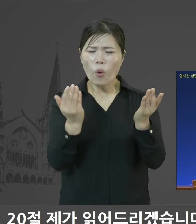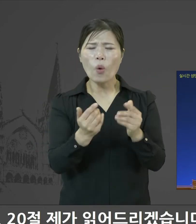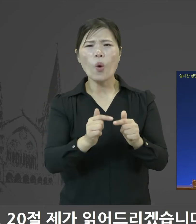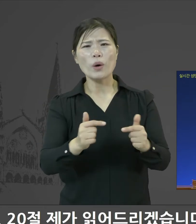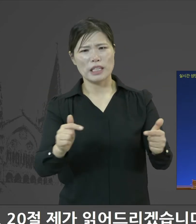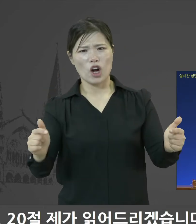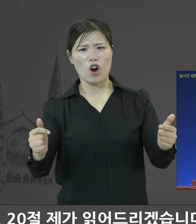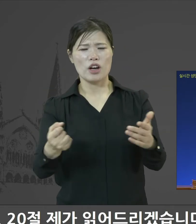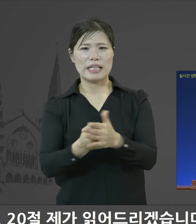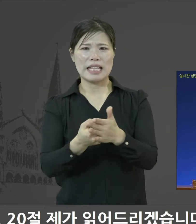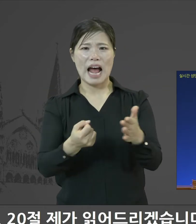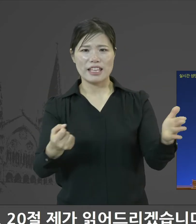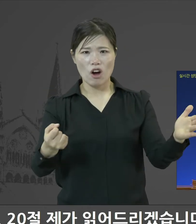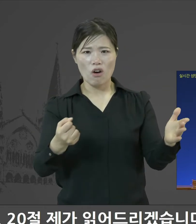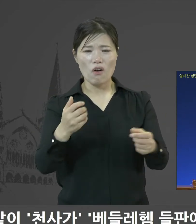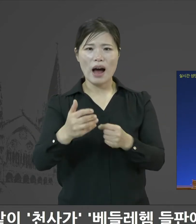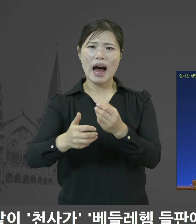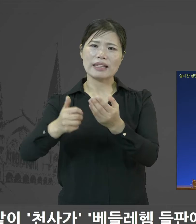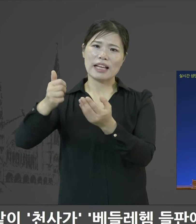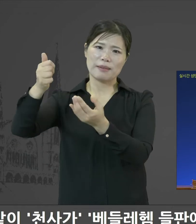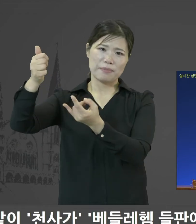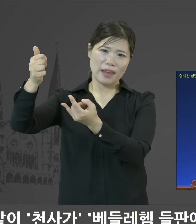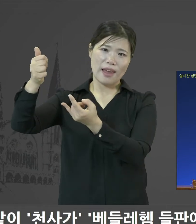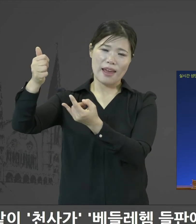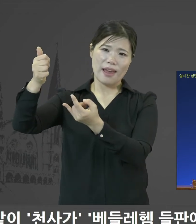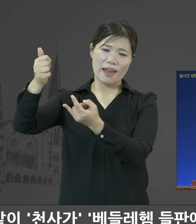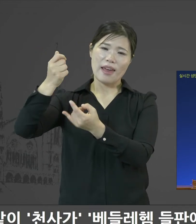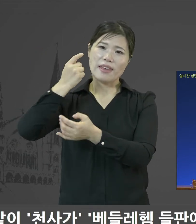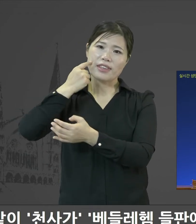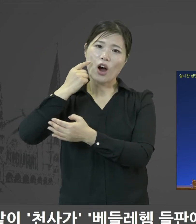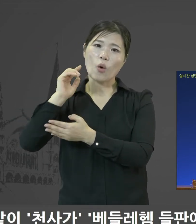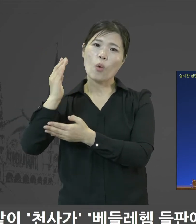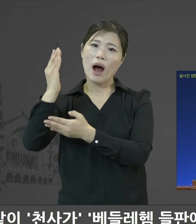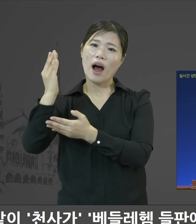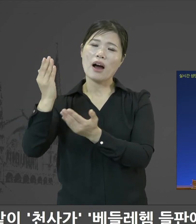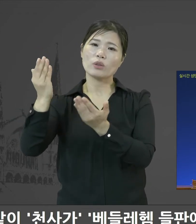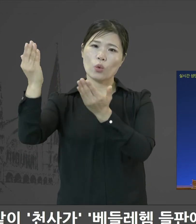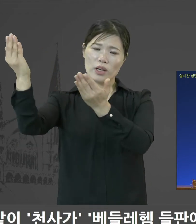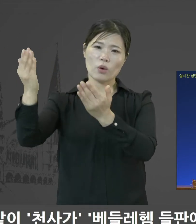것으로 인하여 하나님께 영광을 돌리고